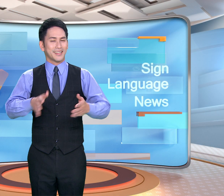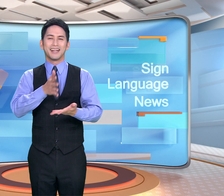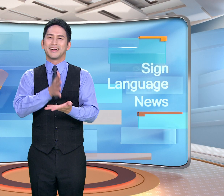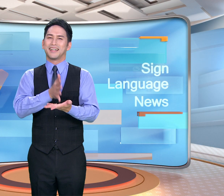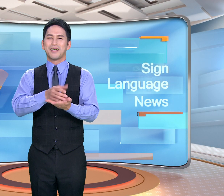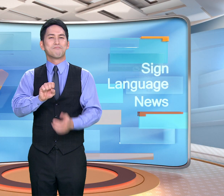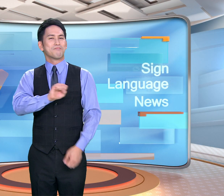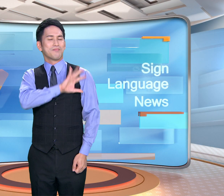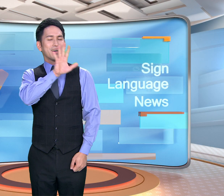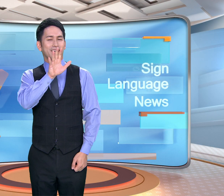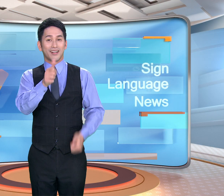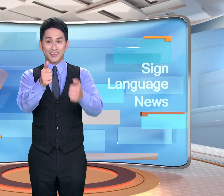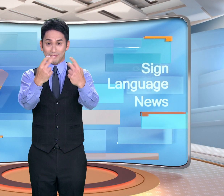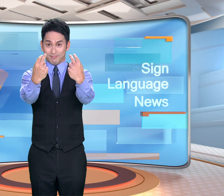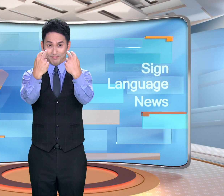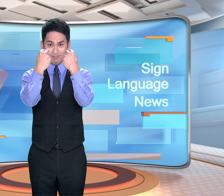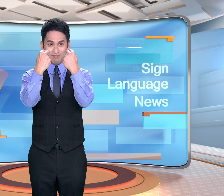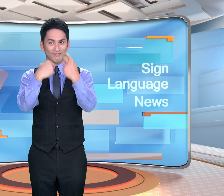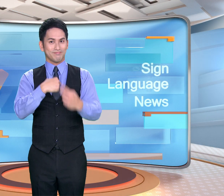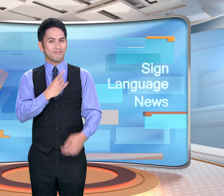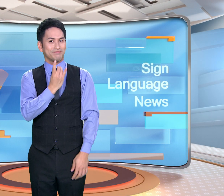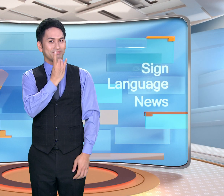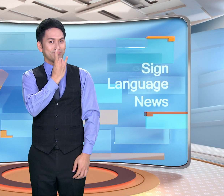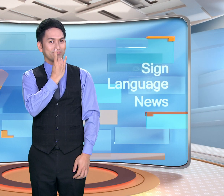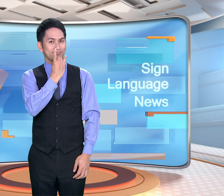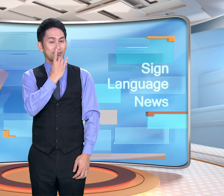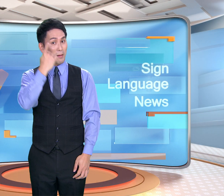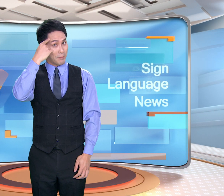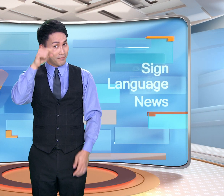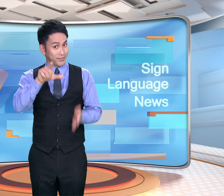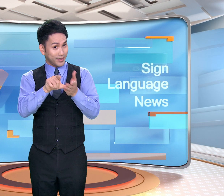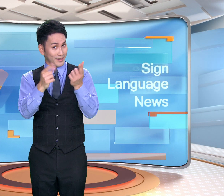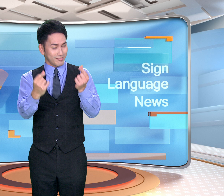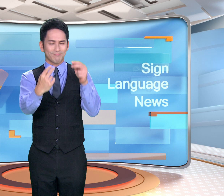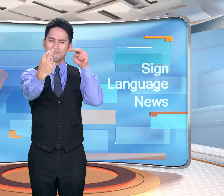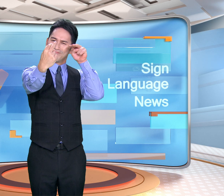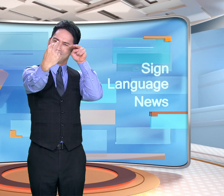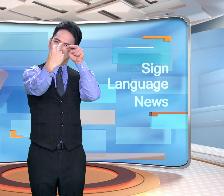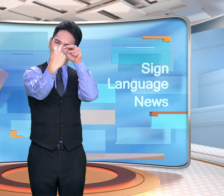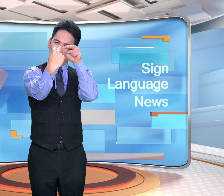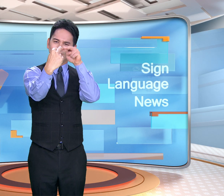感谢您收看这一节的公视手语新闻，我是钮宣文，明天同一时间再会。